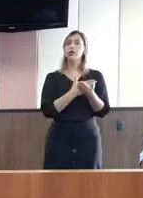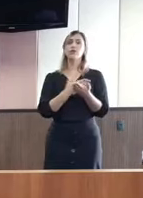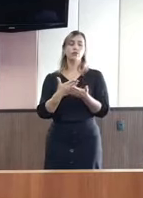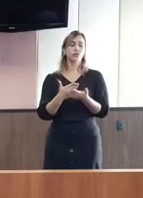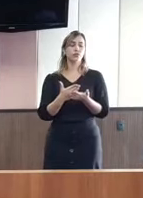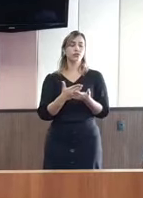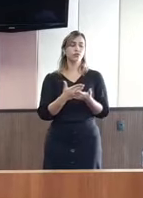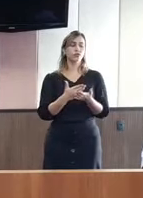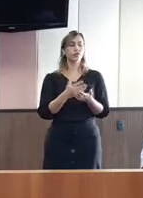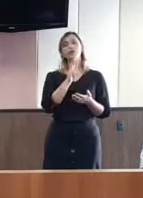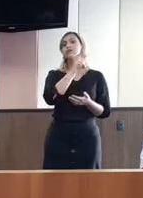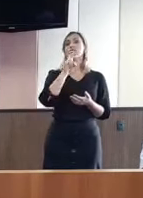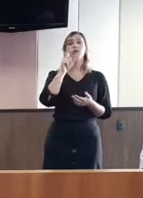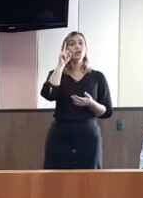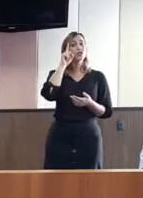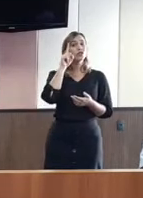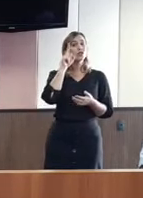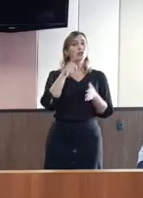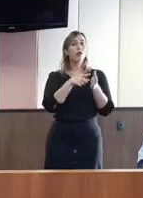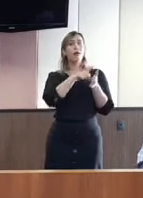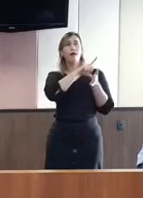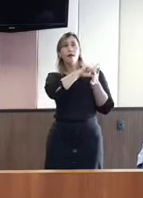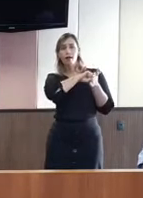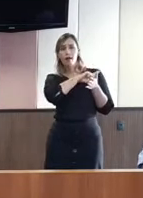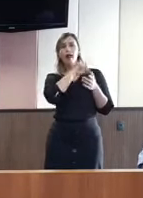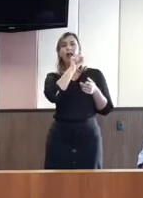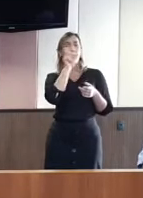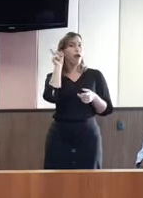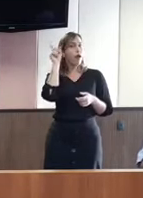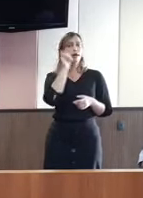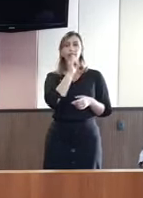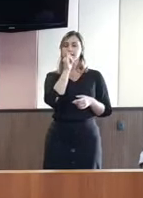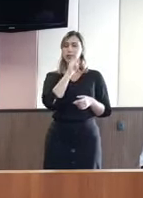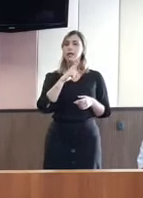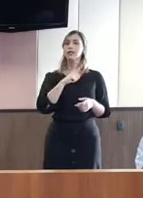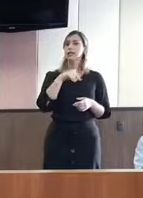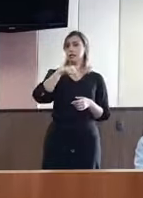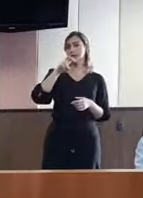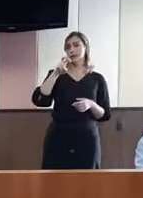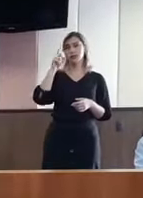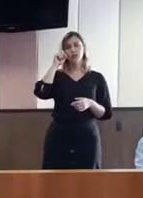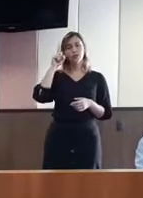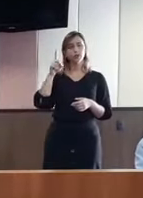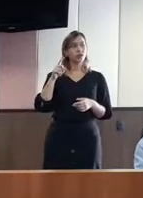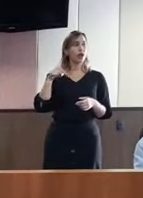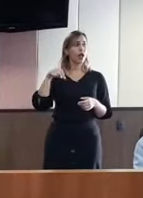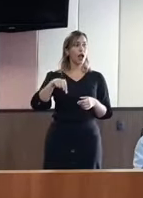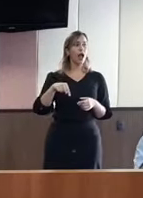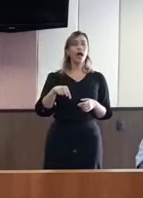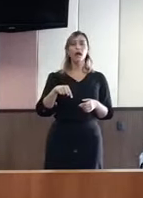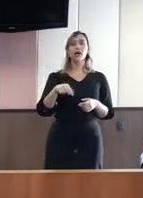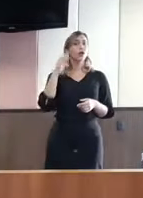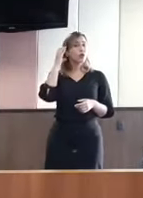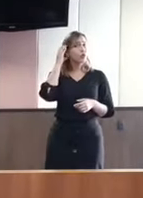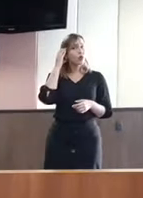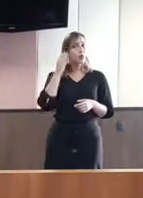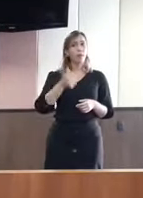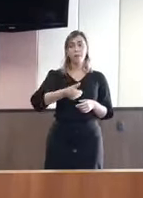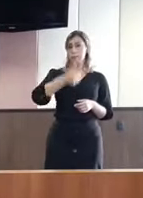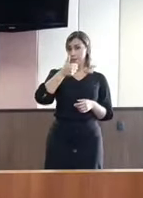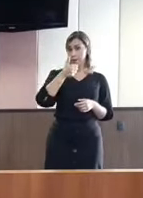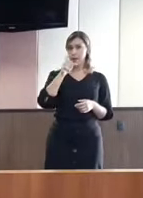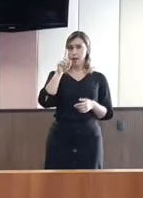foi há 55 dias. E nosso primeiro caso tem poucas semanas, foi 19 de março. 19 de março nós temos o